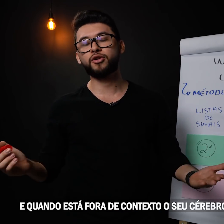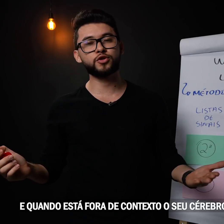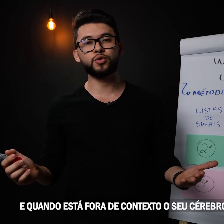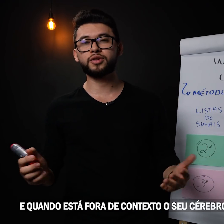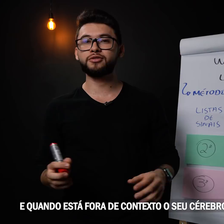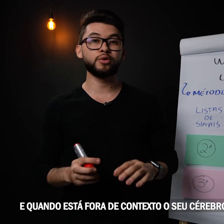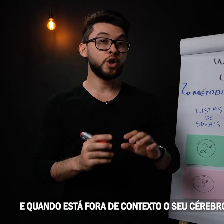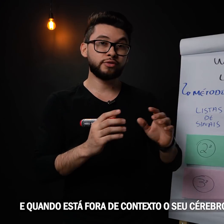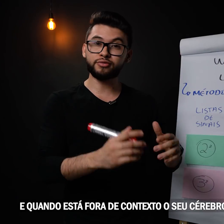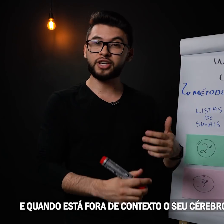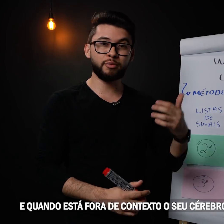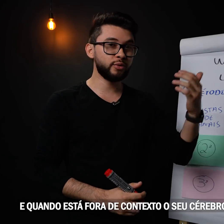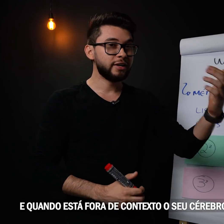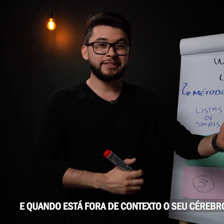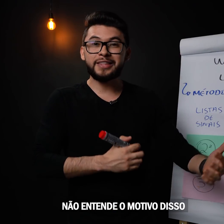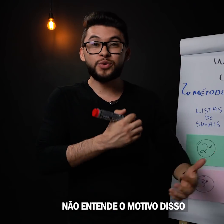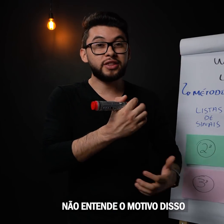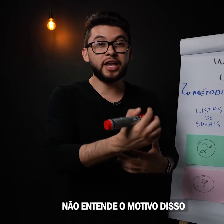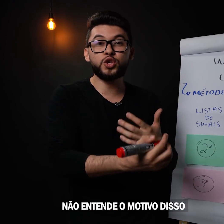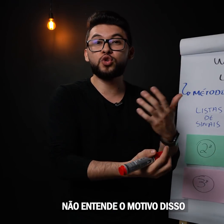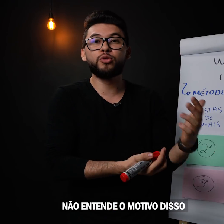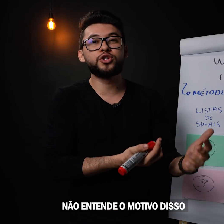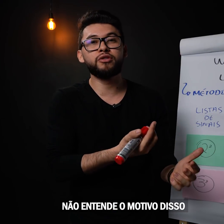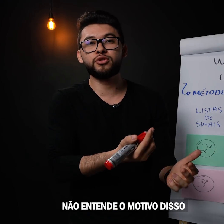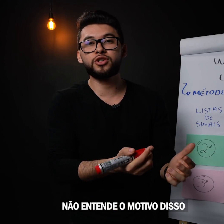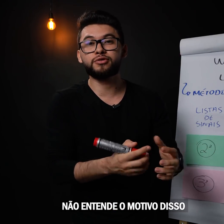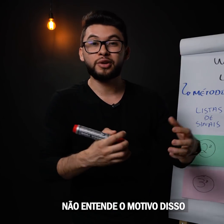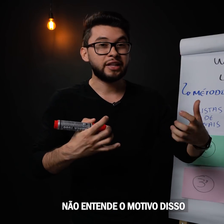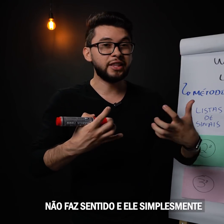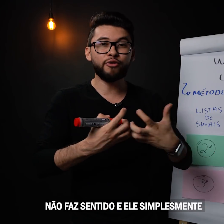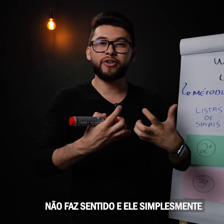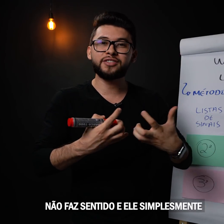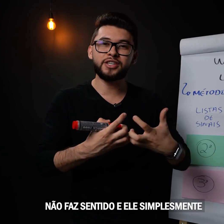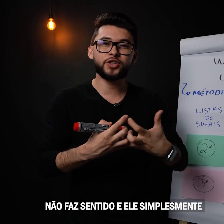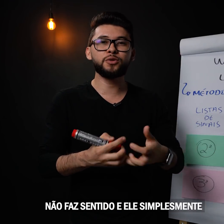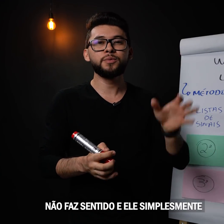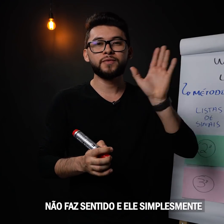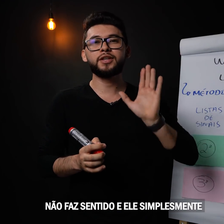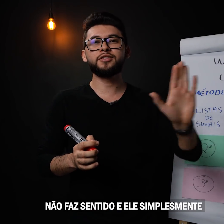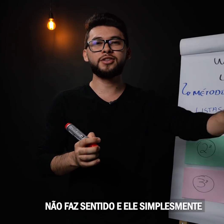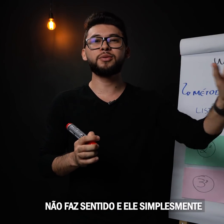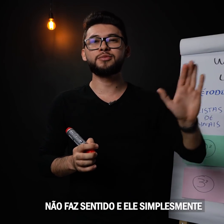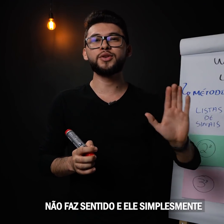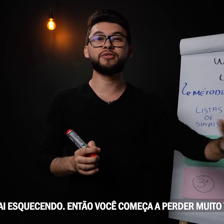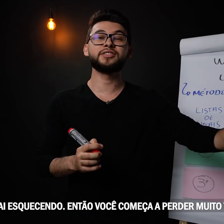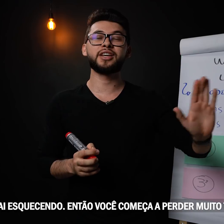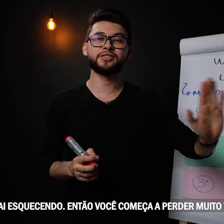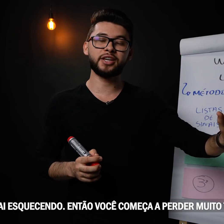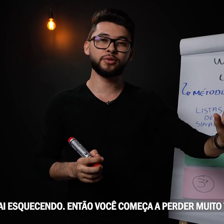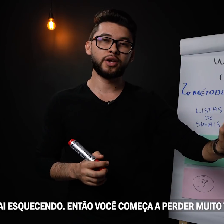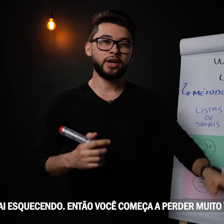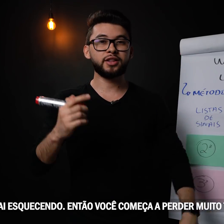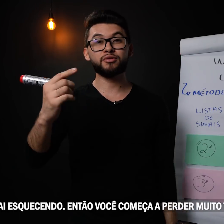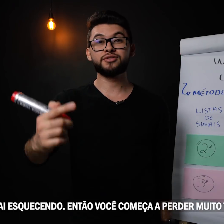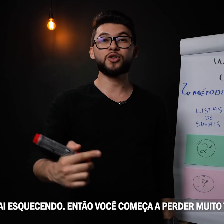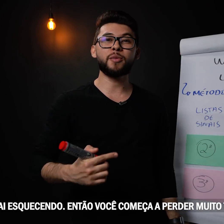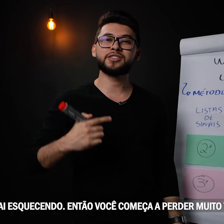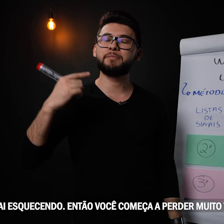de contexto, o seu cérebro não entende o motivo disso. Não faz sentido e ele simplesmente vai esquecendo. Então você começa a